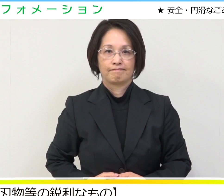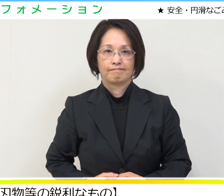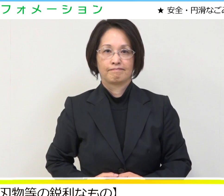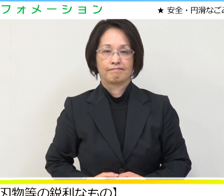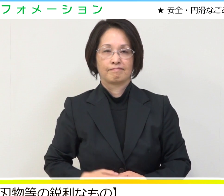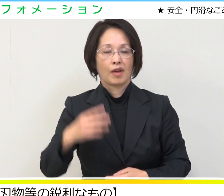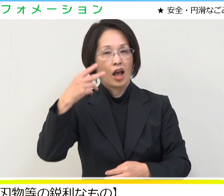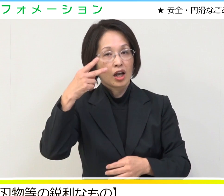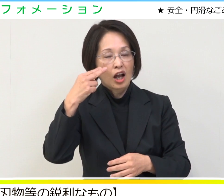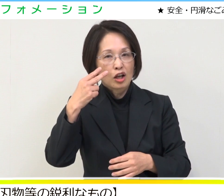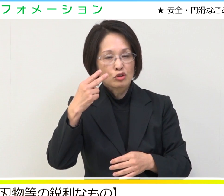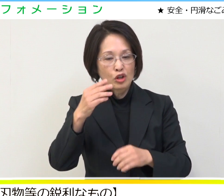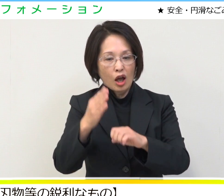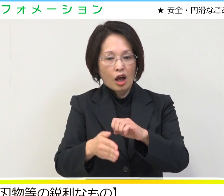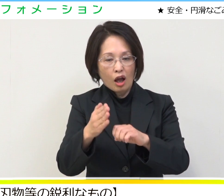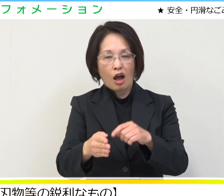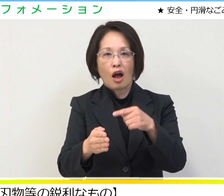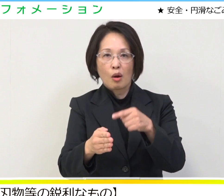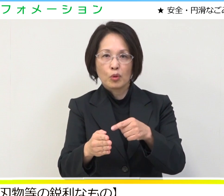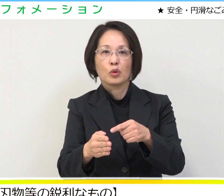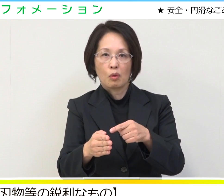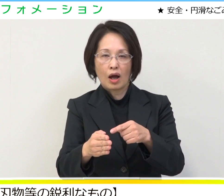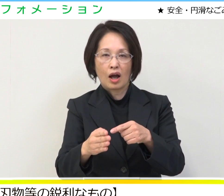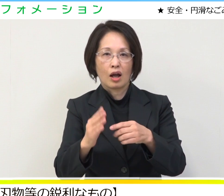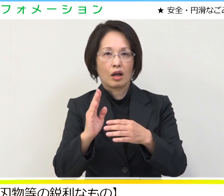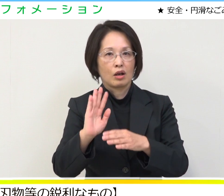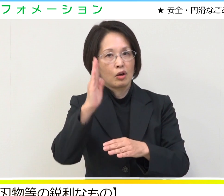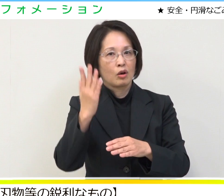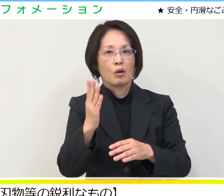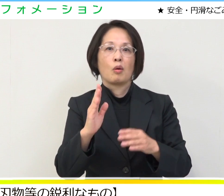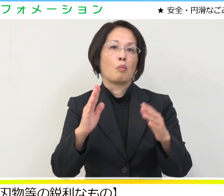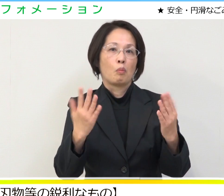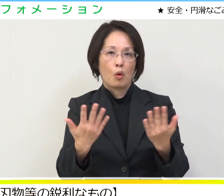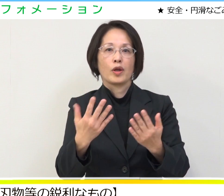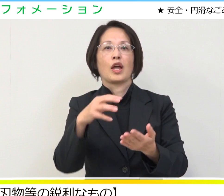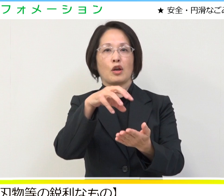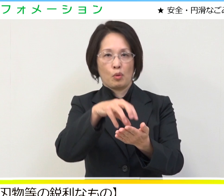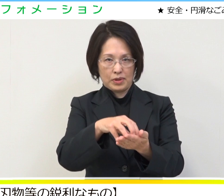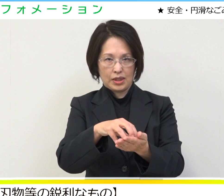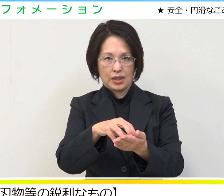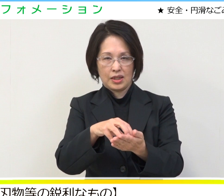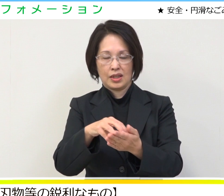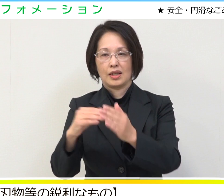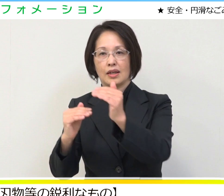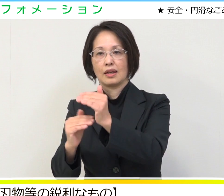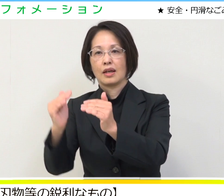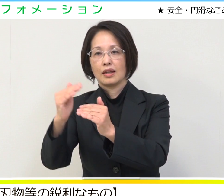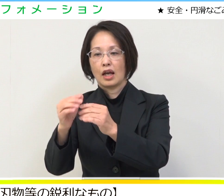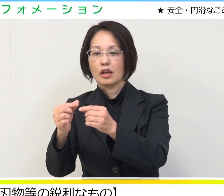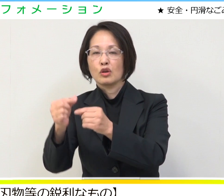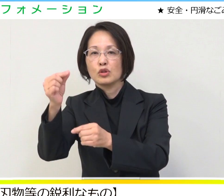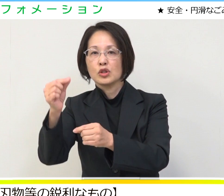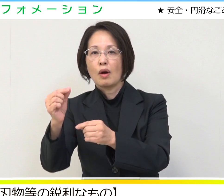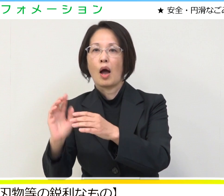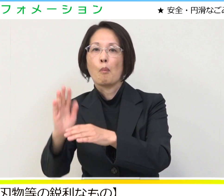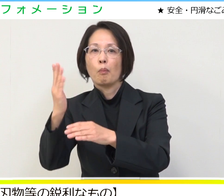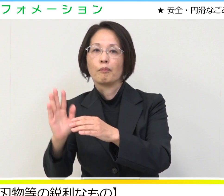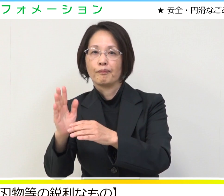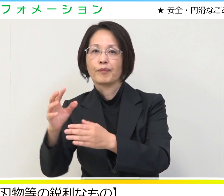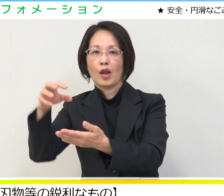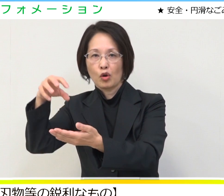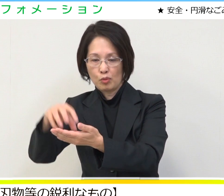ガラスや刃物は不燃ごみ竹串は可燃ゴミとなります